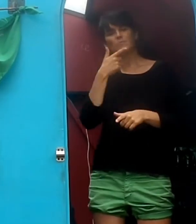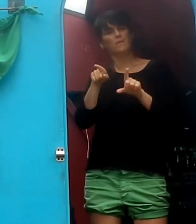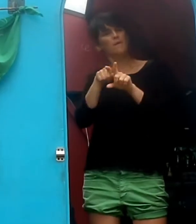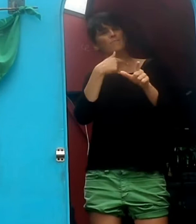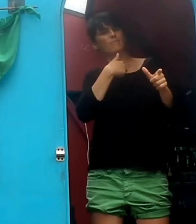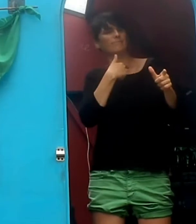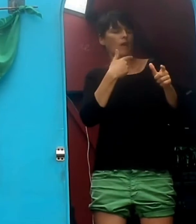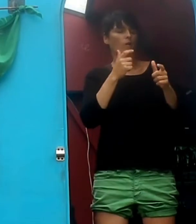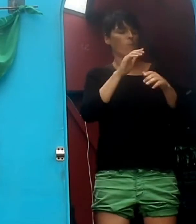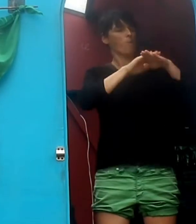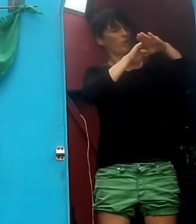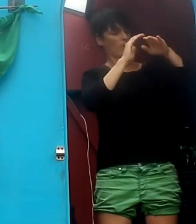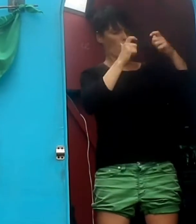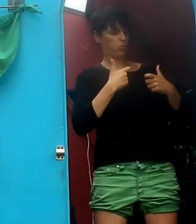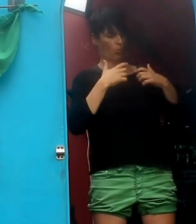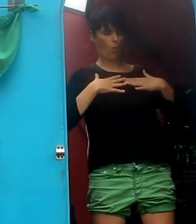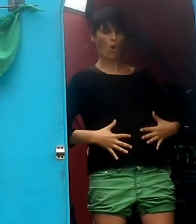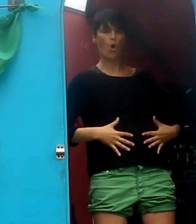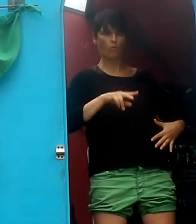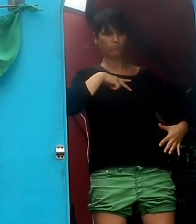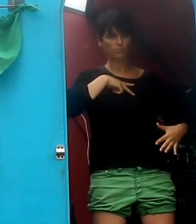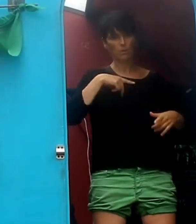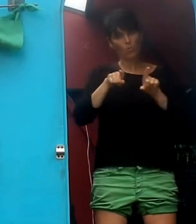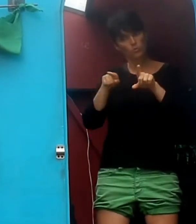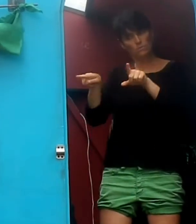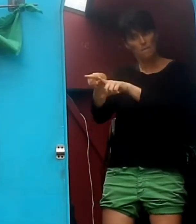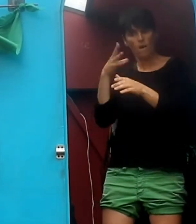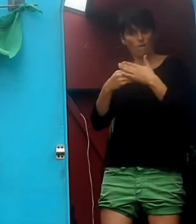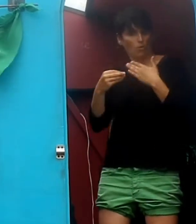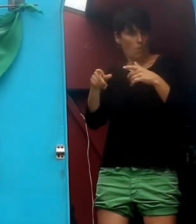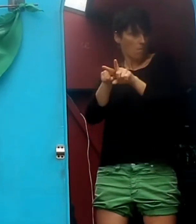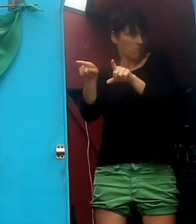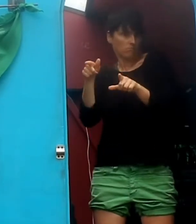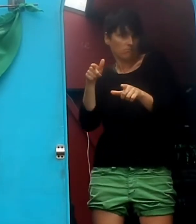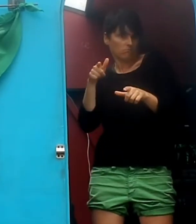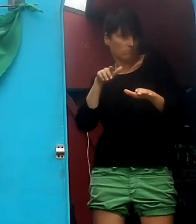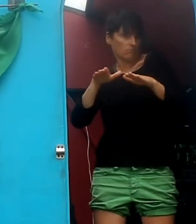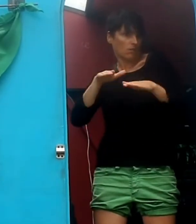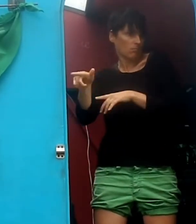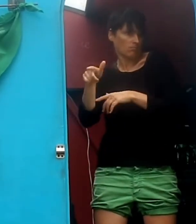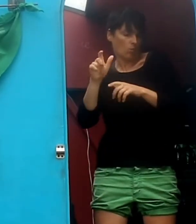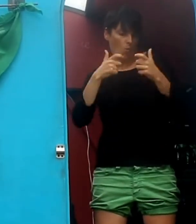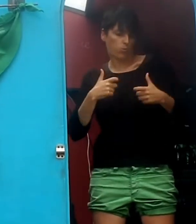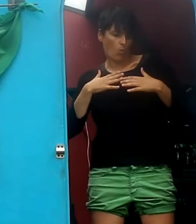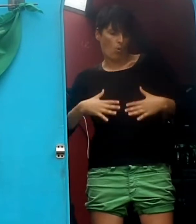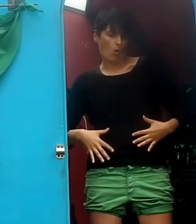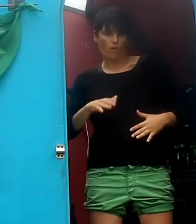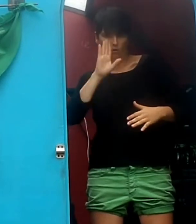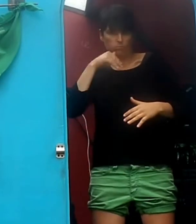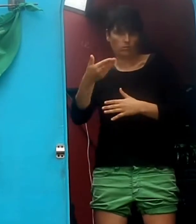femmes et voilà, et c'est nous aussi qui soutenons les femmes qui veulent avorter.